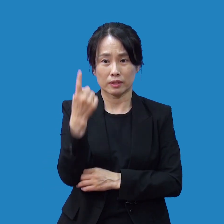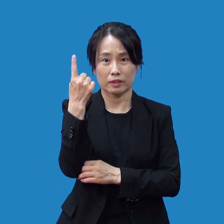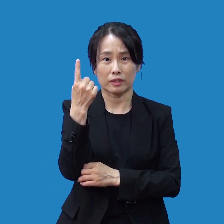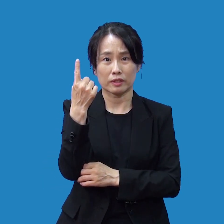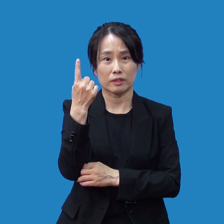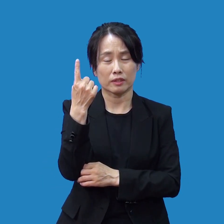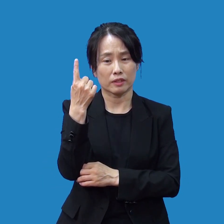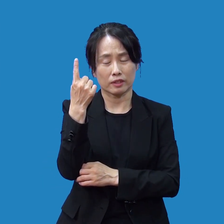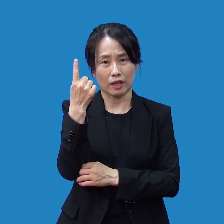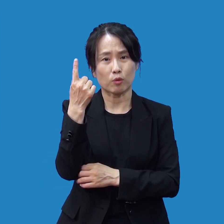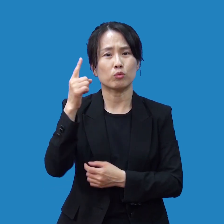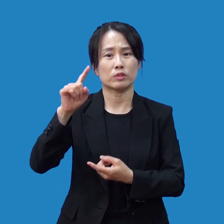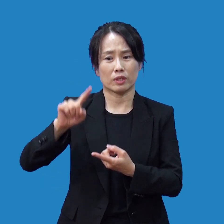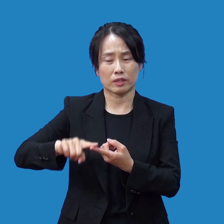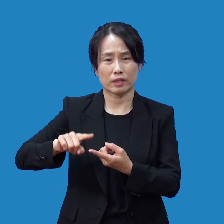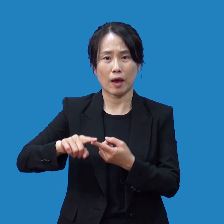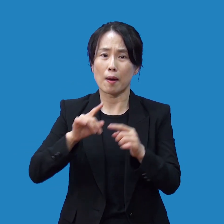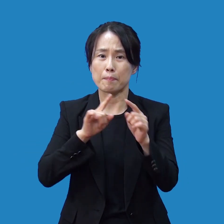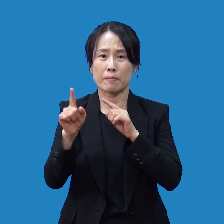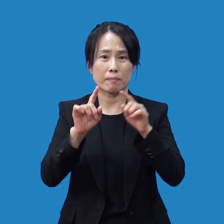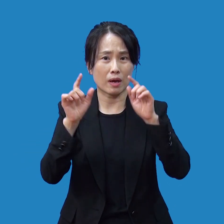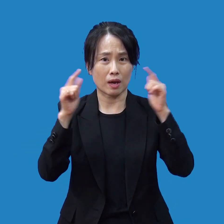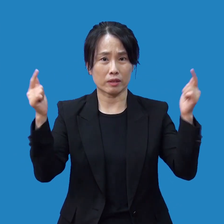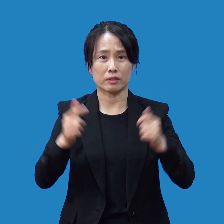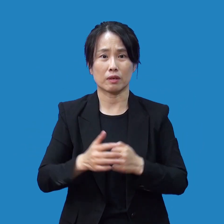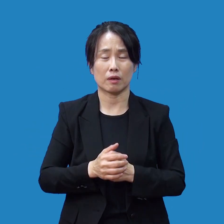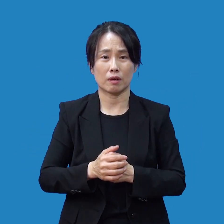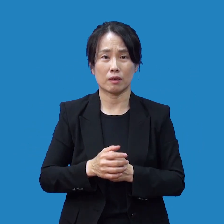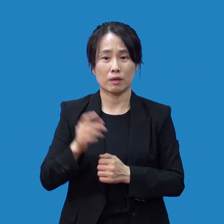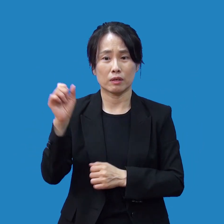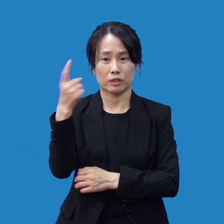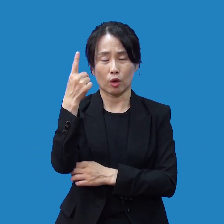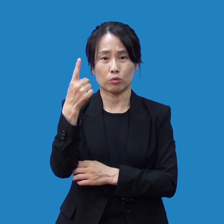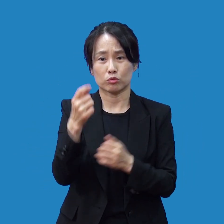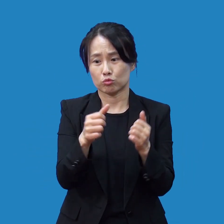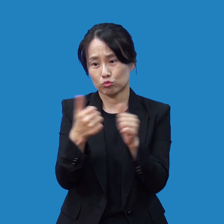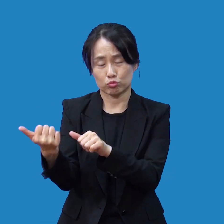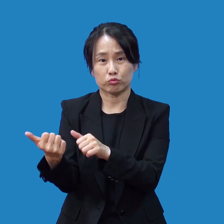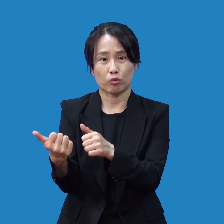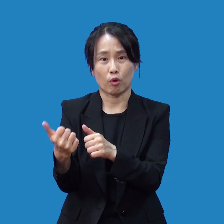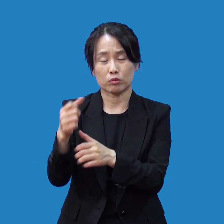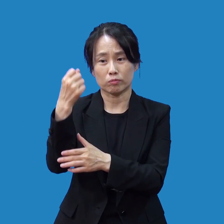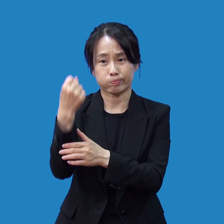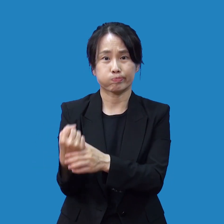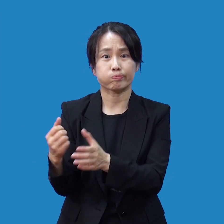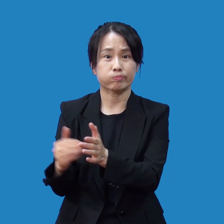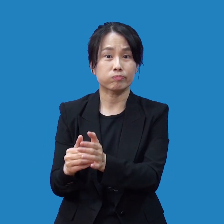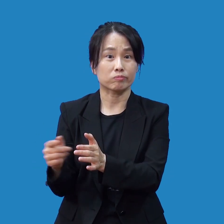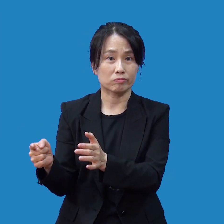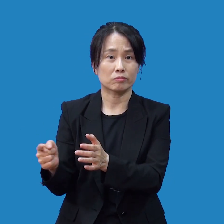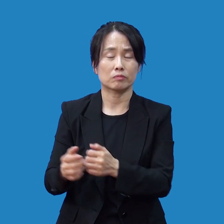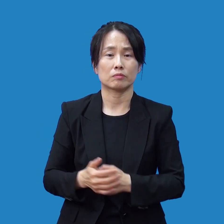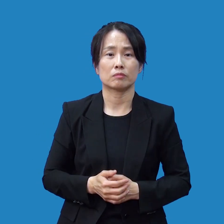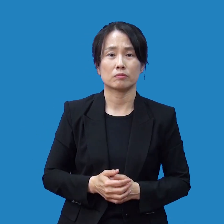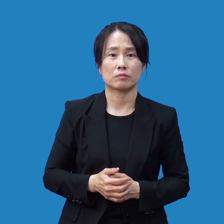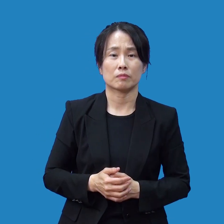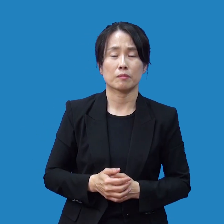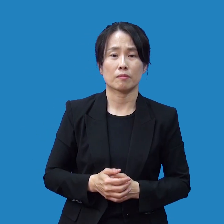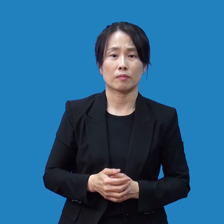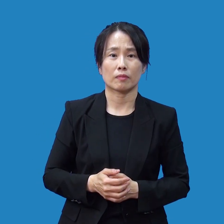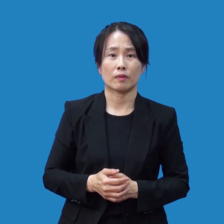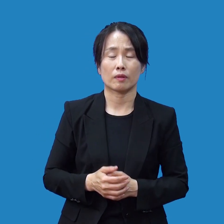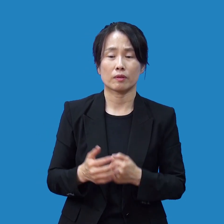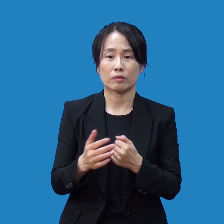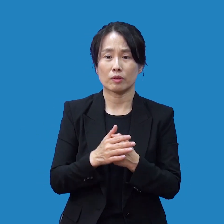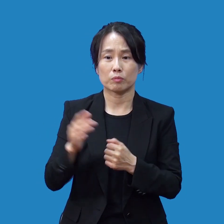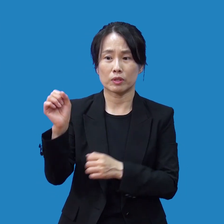한 말이 아니라는 게 분명해집니다. 왜냐하면 다윗의 무덤이 있기 때문에. 바로 자기의 후손인